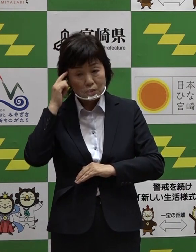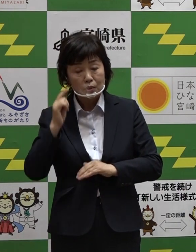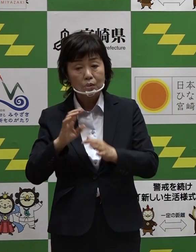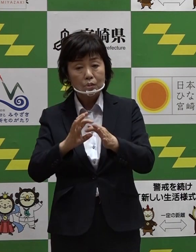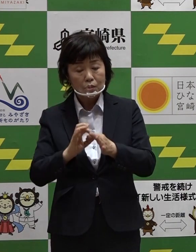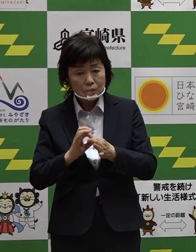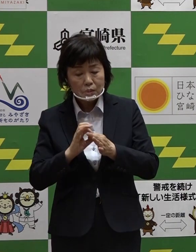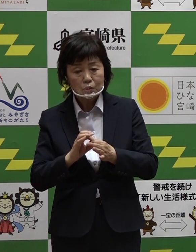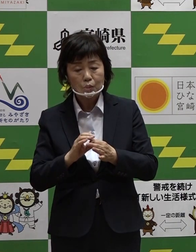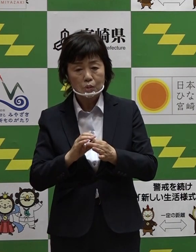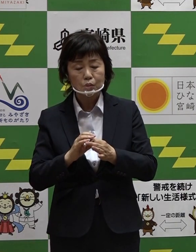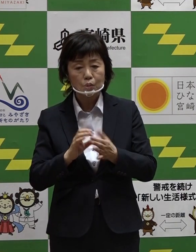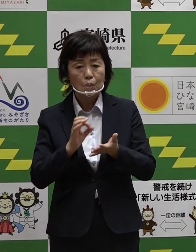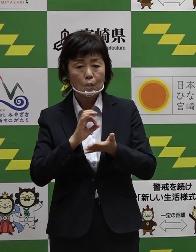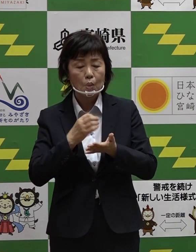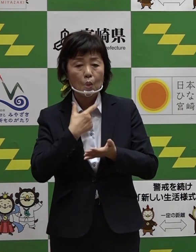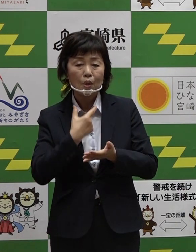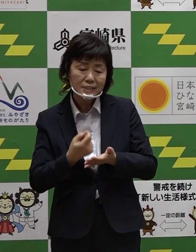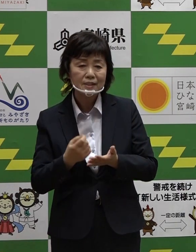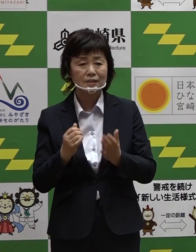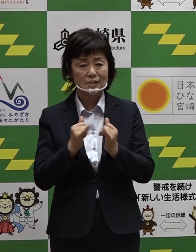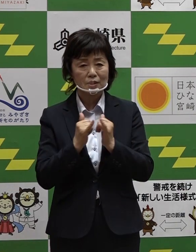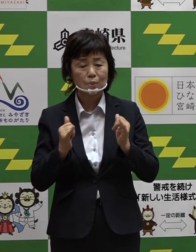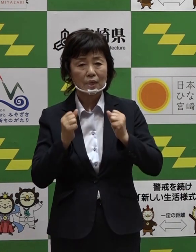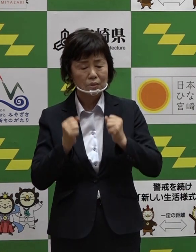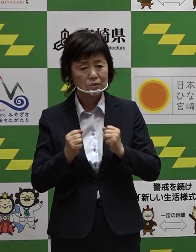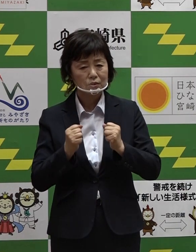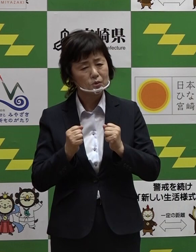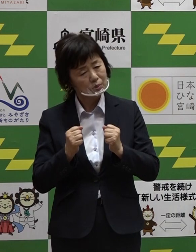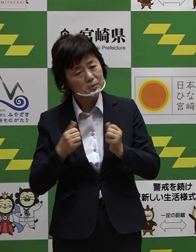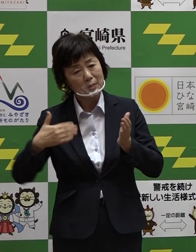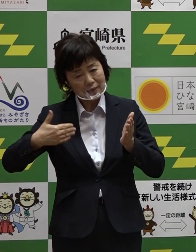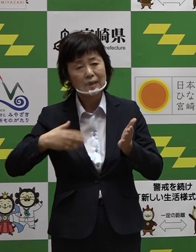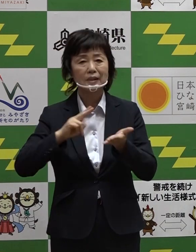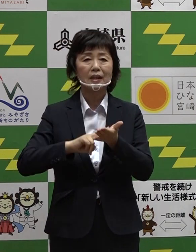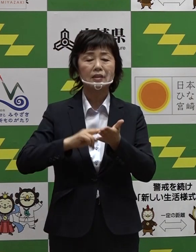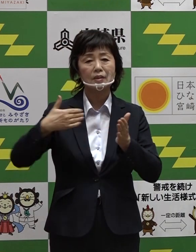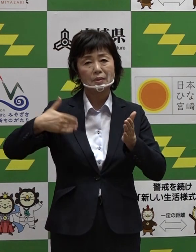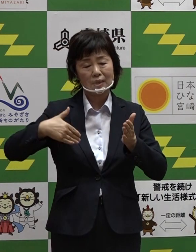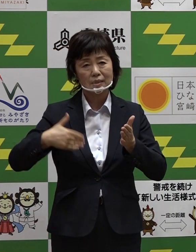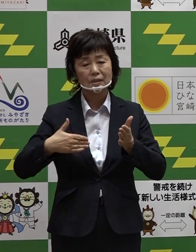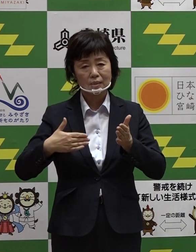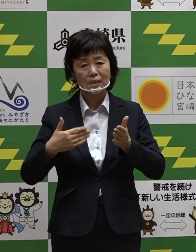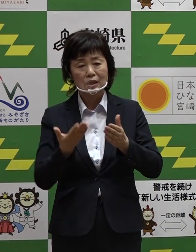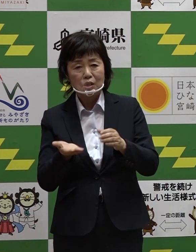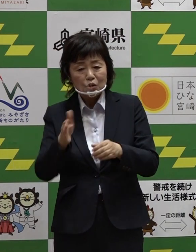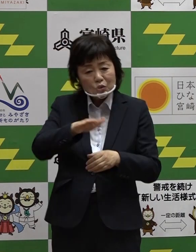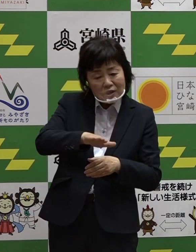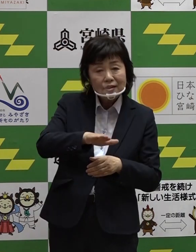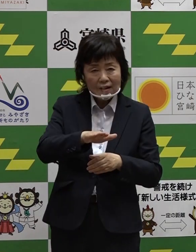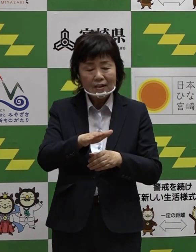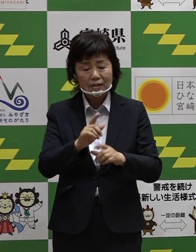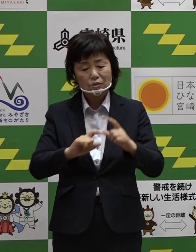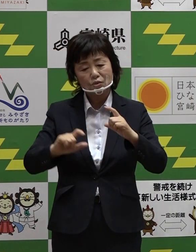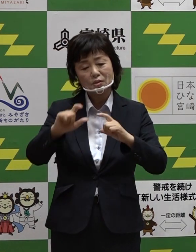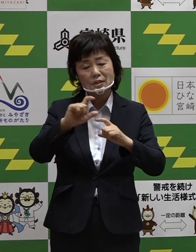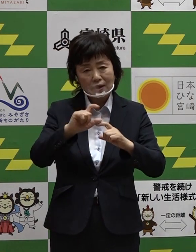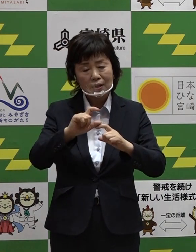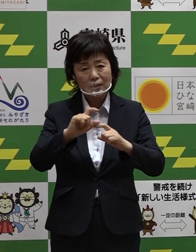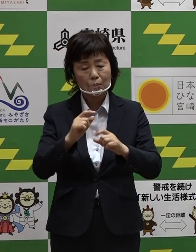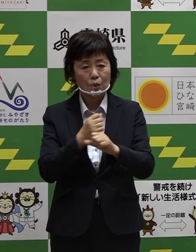はそういう需要があるということではまだ決定しているわけではありませんが、追加というようなことも含めて検討